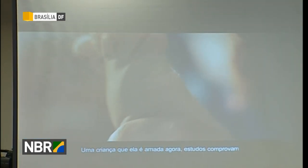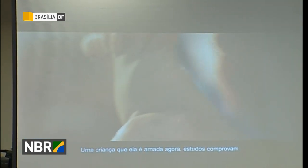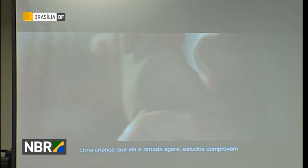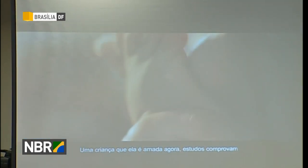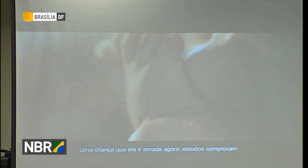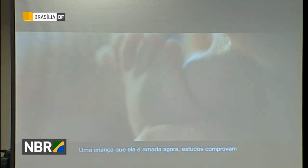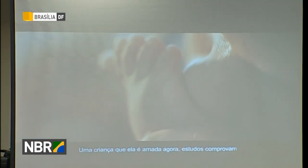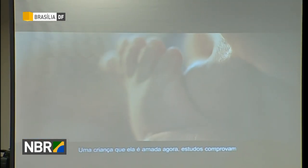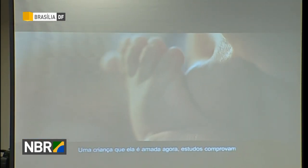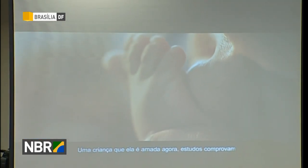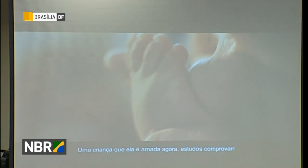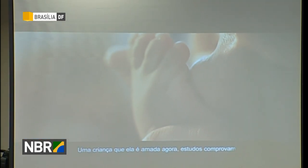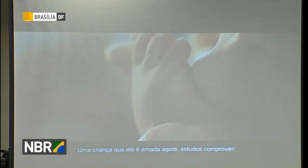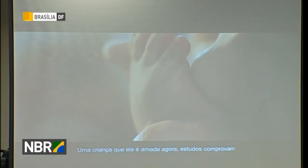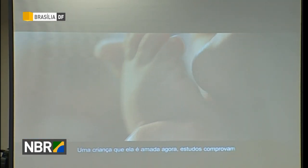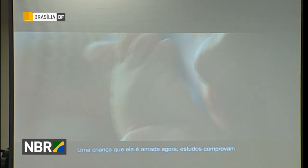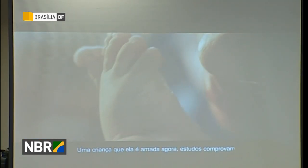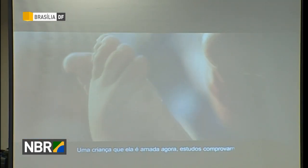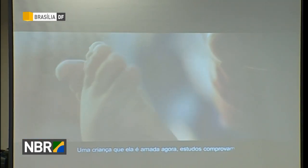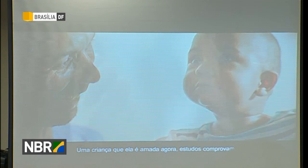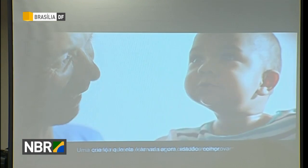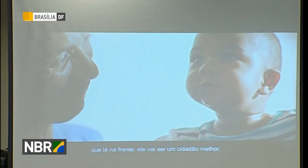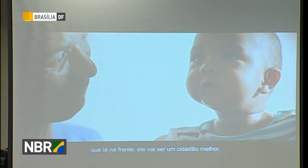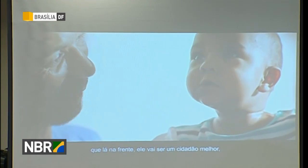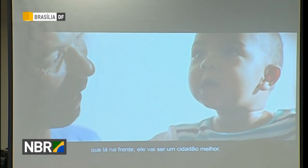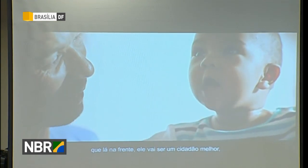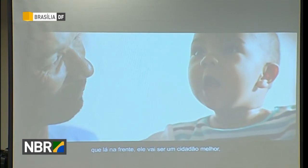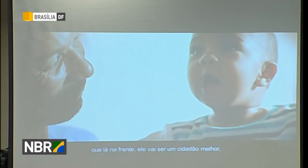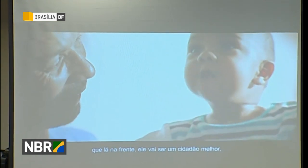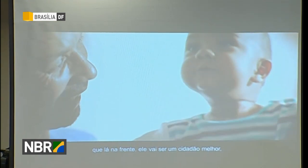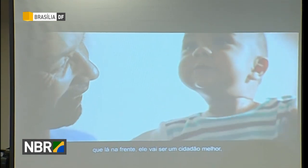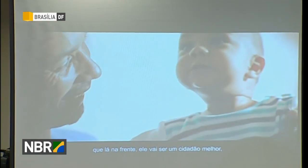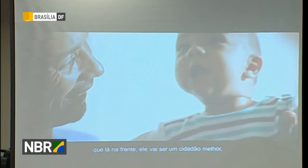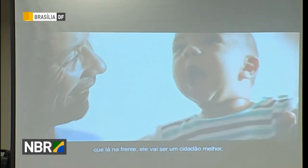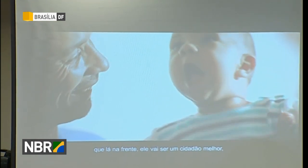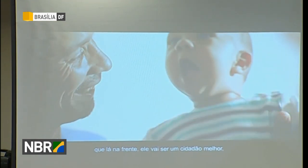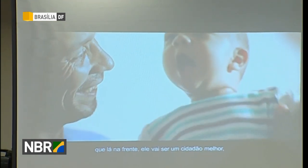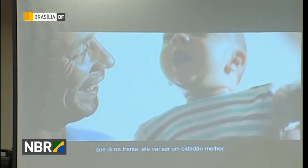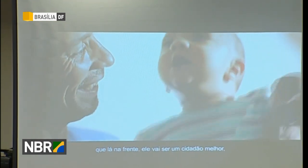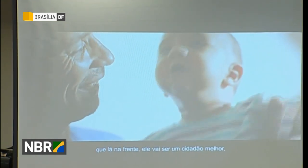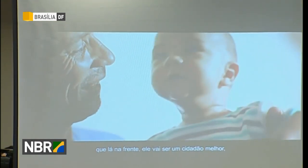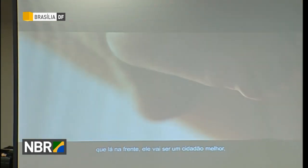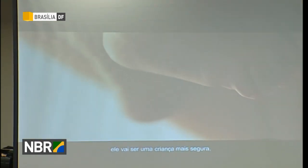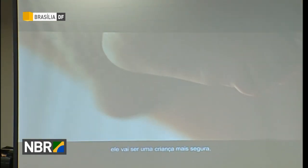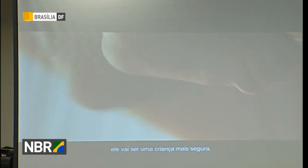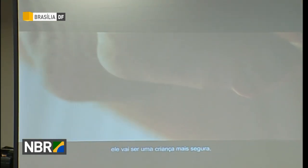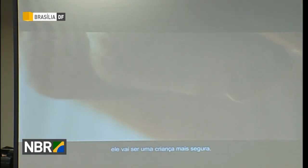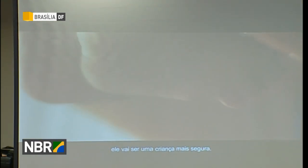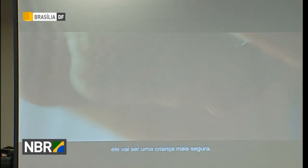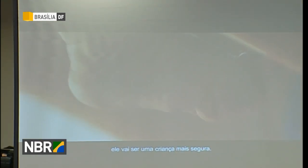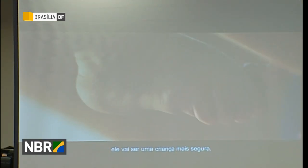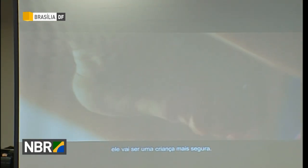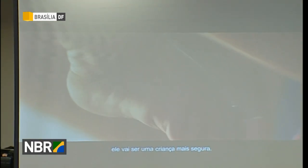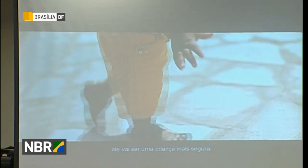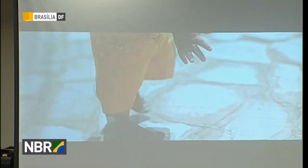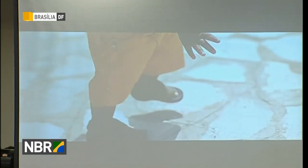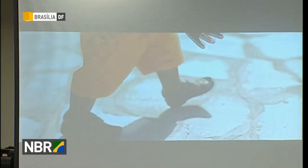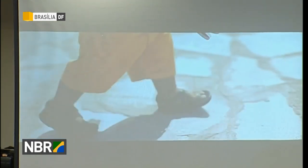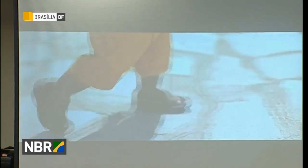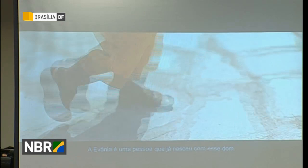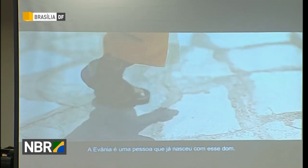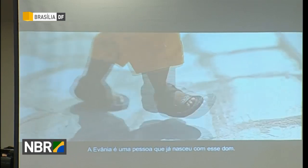Uma criança que ela é amada agora, estudos comprovam, que lá na frente ele vai ser um cidadão melhor, ele vai ser uma criança mais